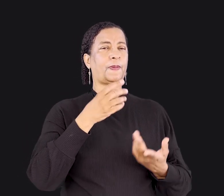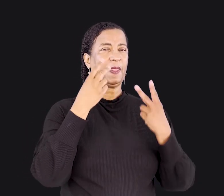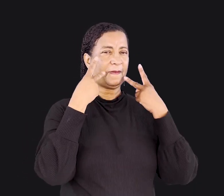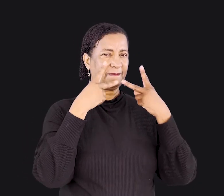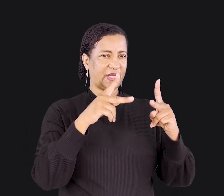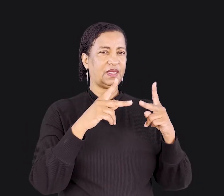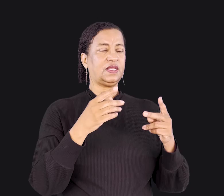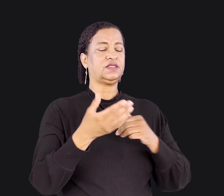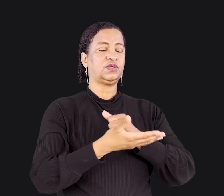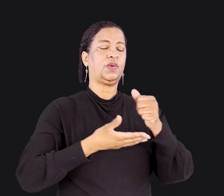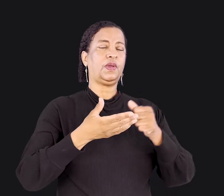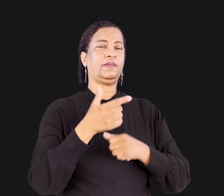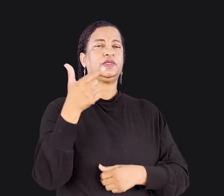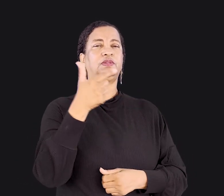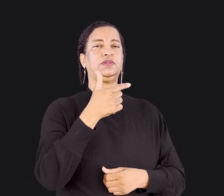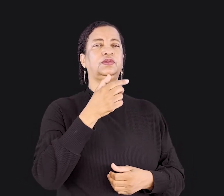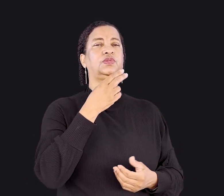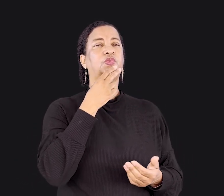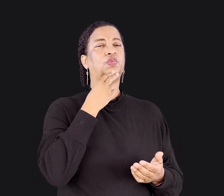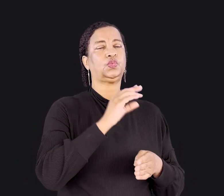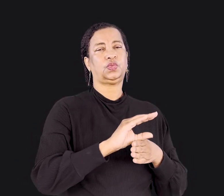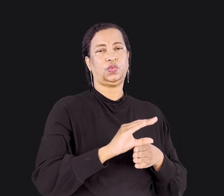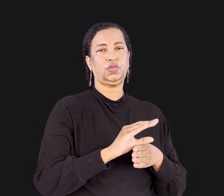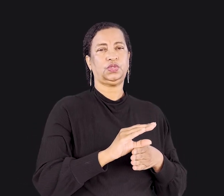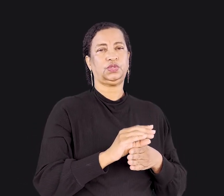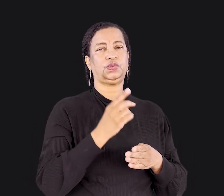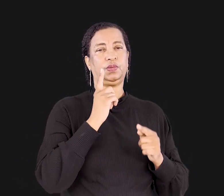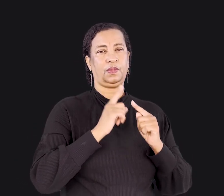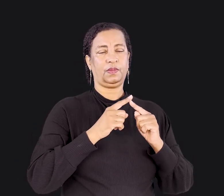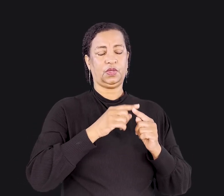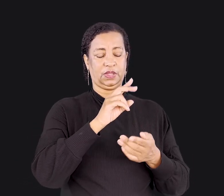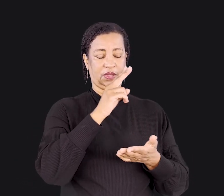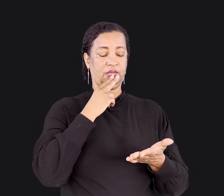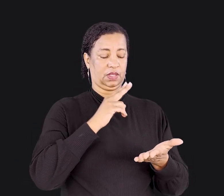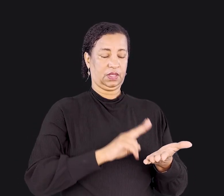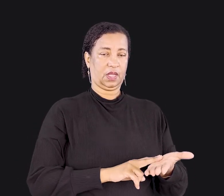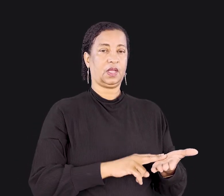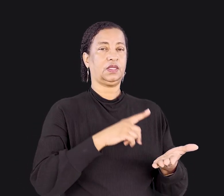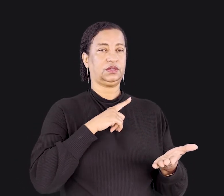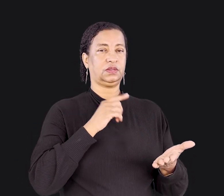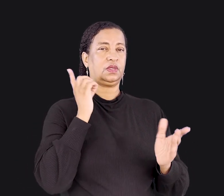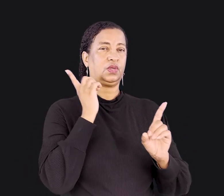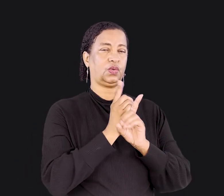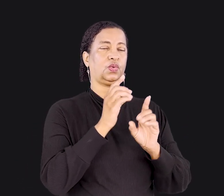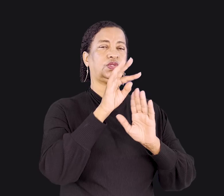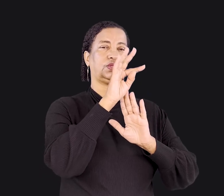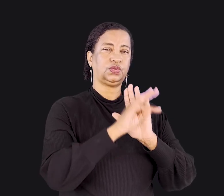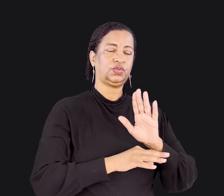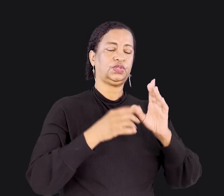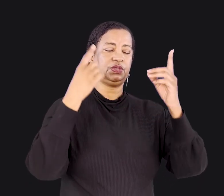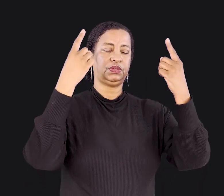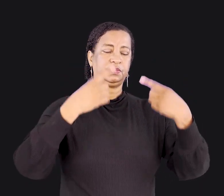baseada em 2 Coríntios, porque nesta carta encontramos os textos que servem como desafio para os que estão iniciando o